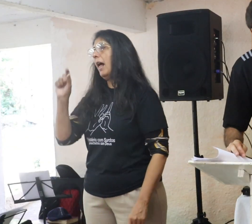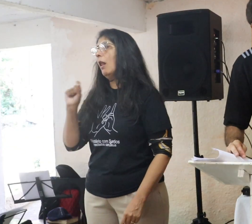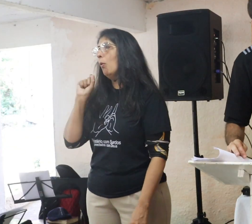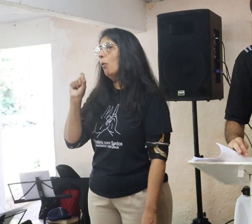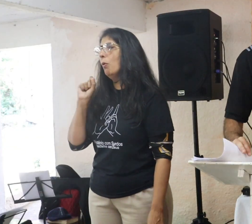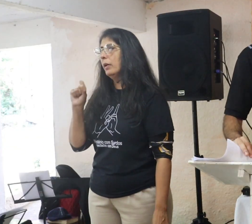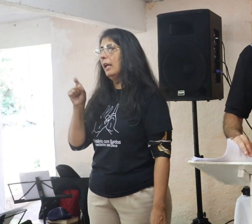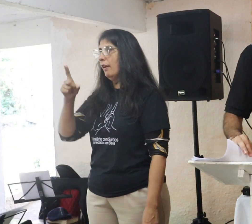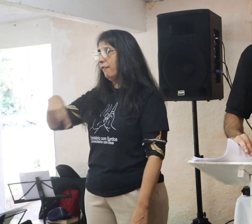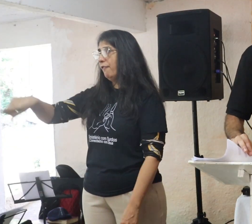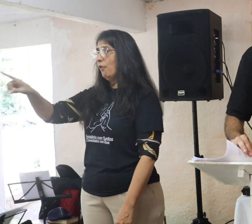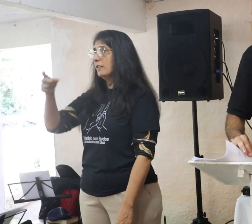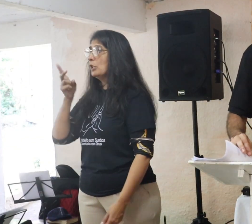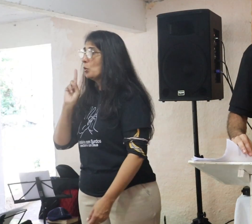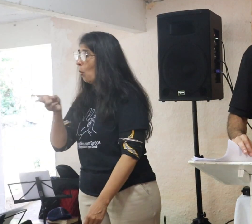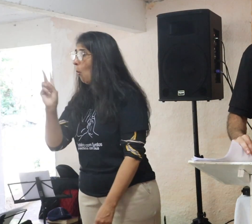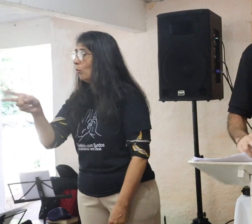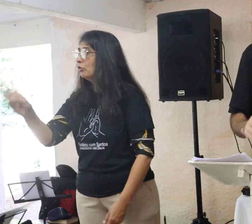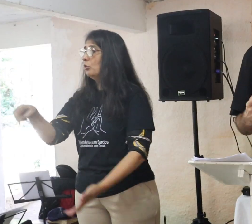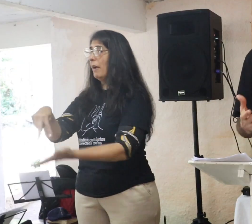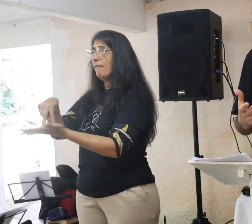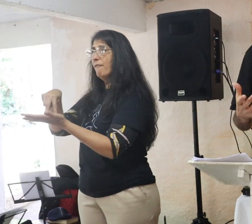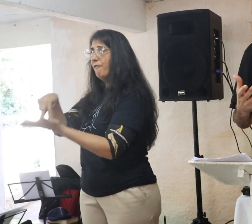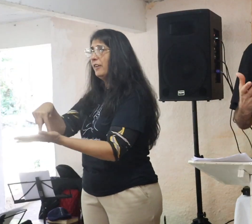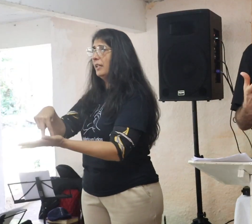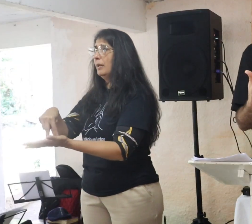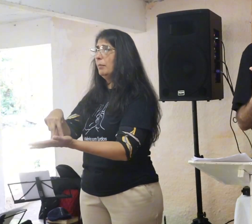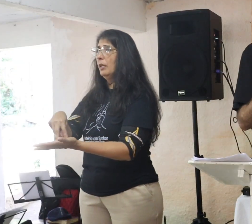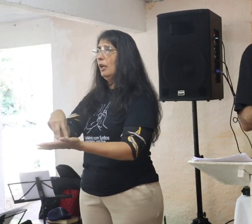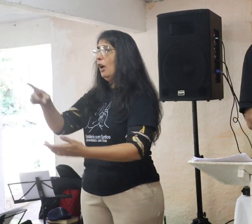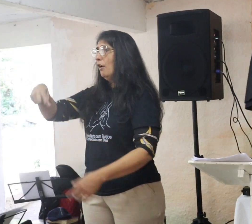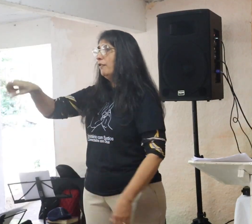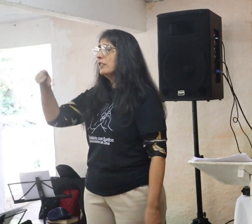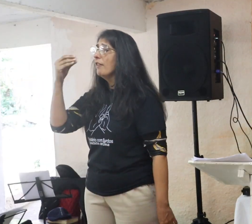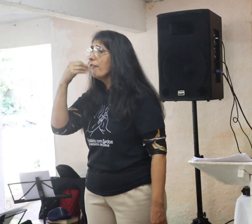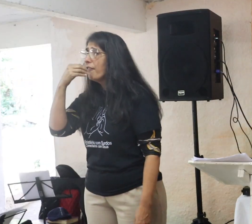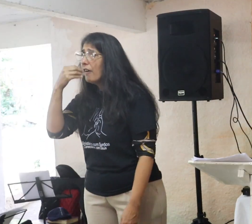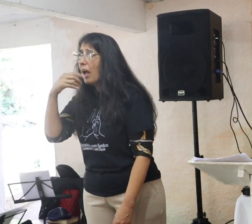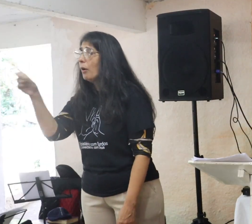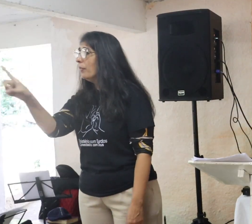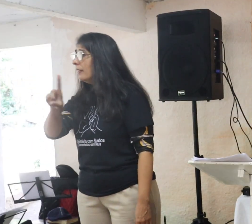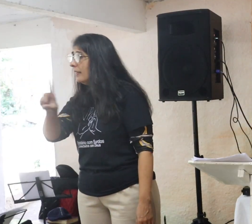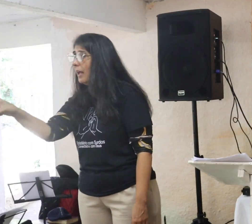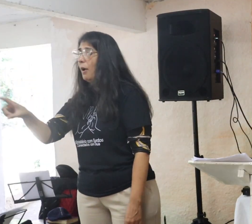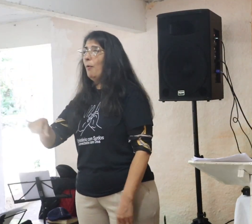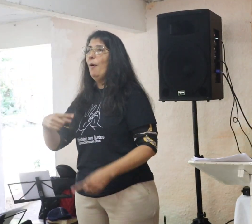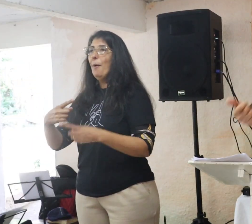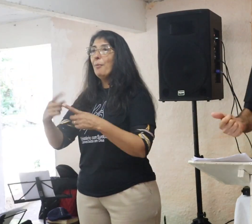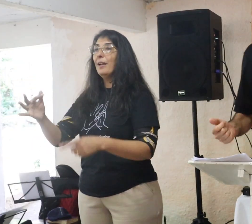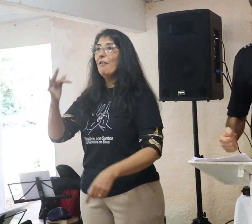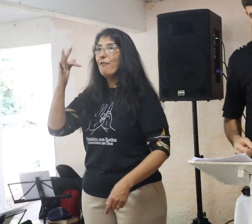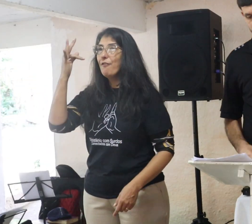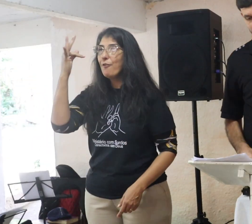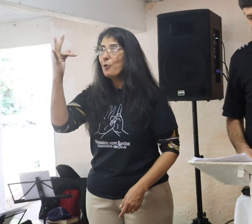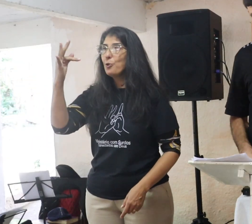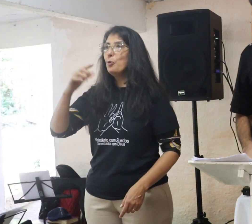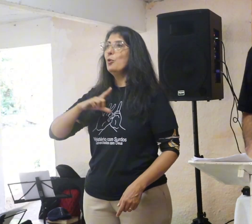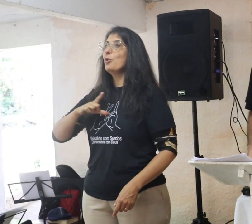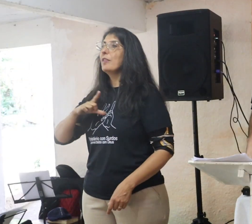mantenham-se firmes, que nada os abale, por causa dessa vitória